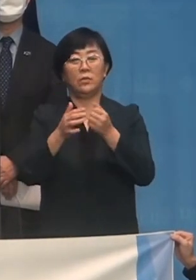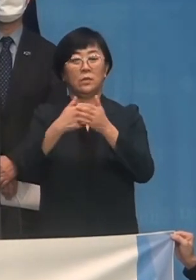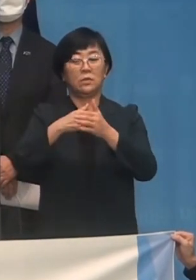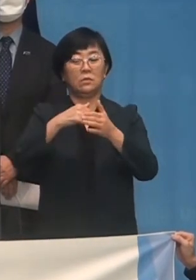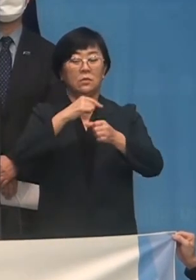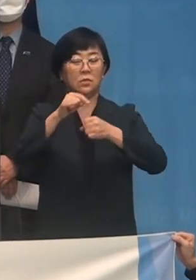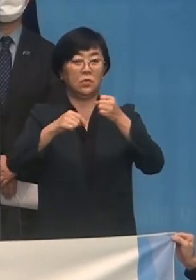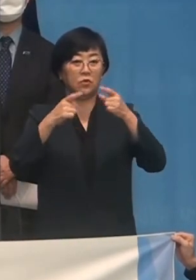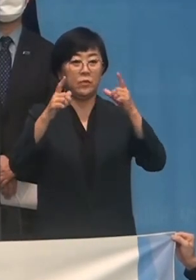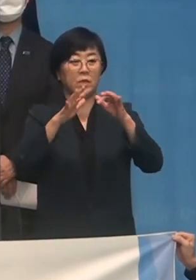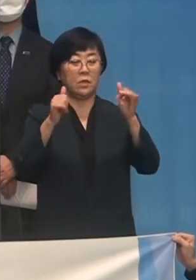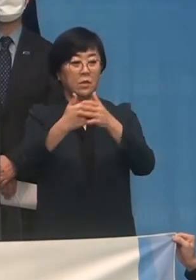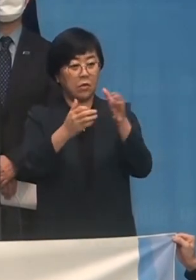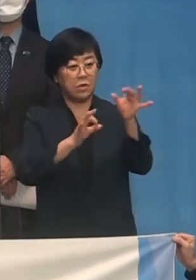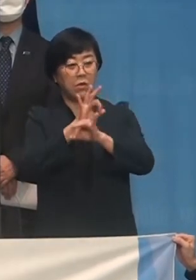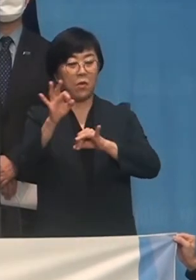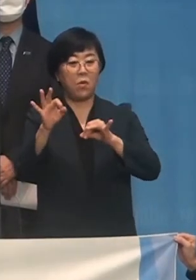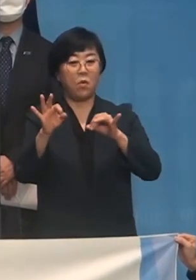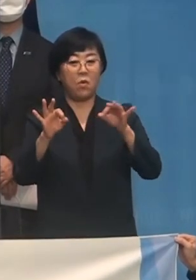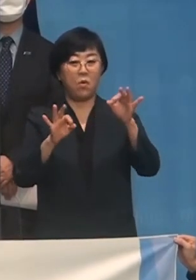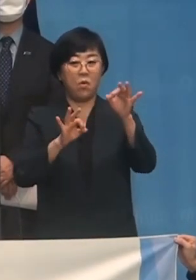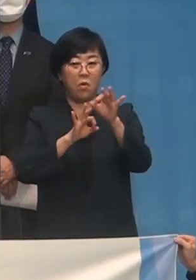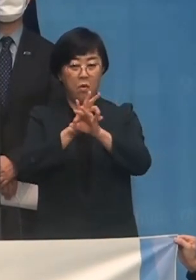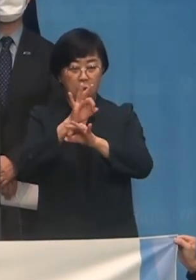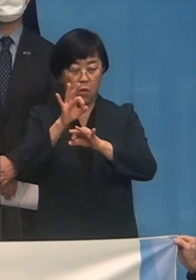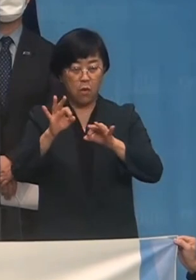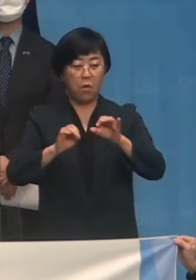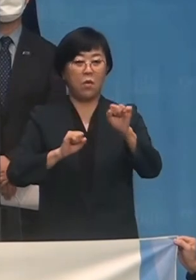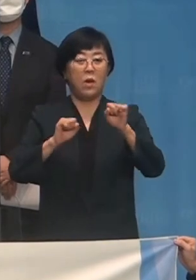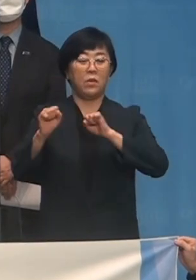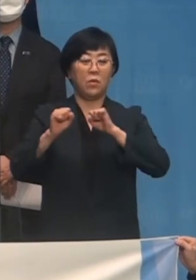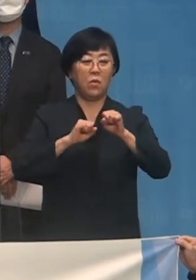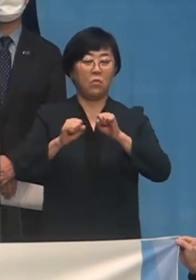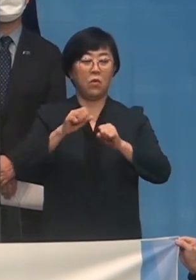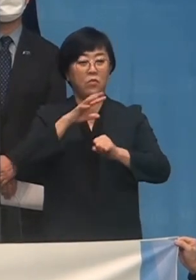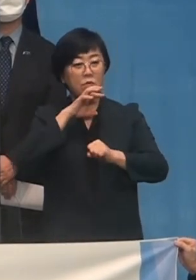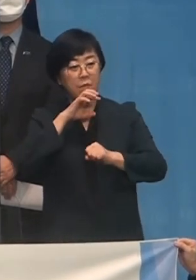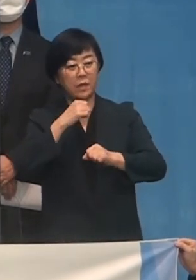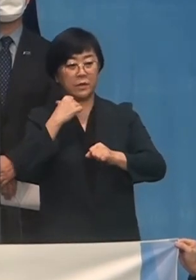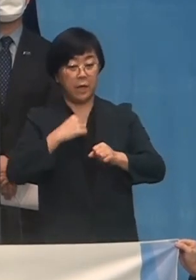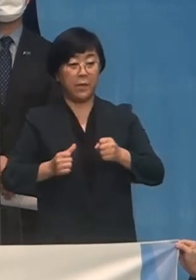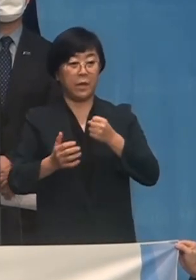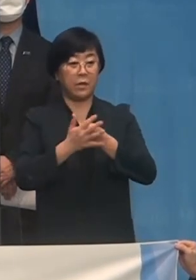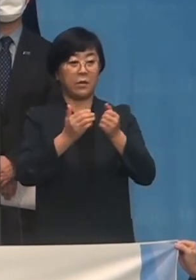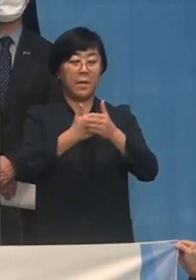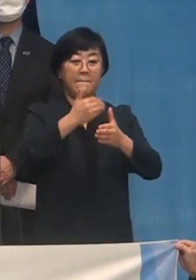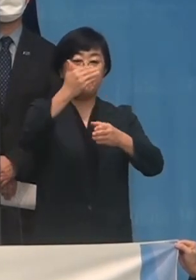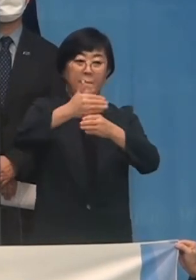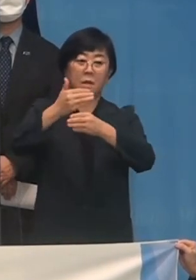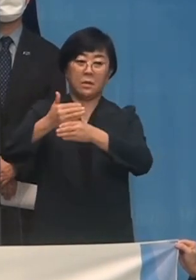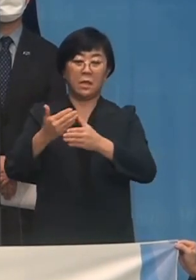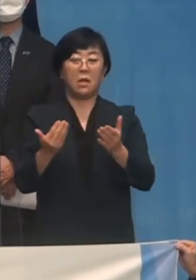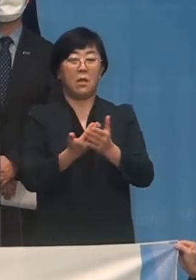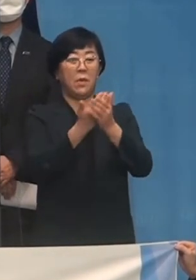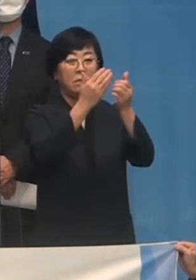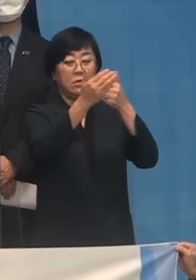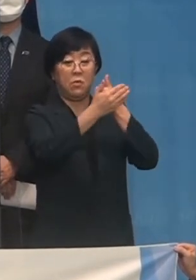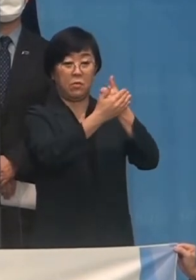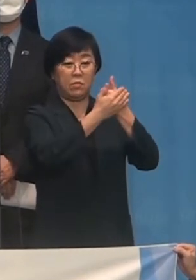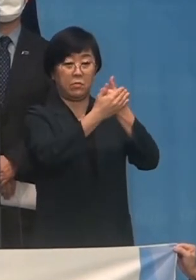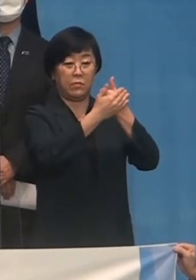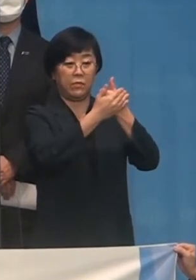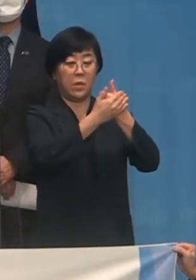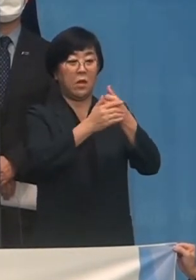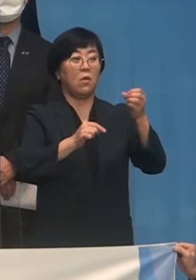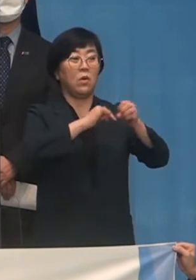그간 주민들의 경제활동 제약과 불평감내에 대한 대책으로 폐강지역 개발 지원에 준하는